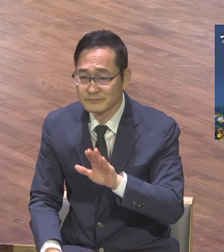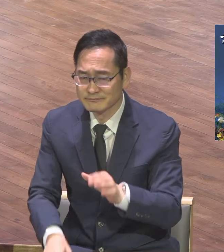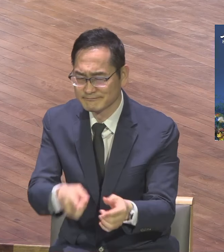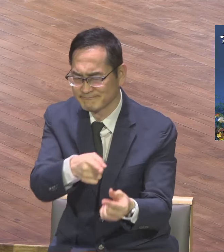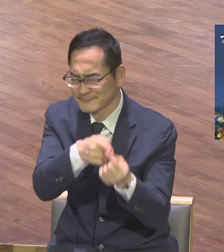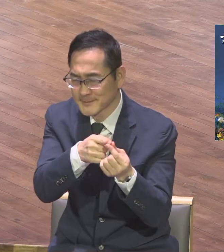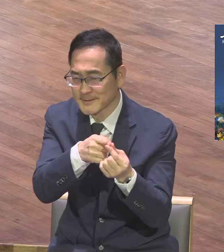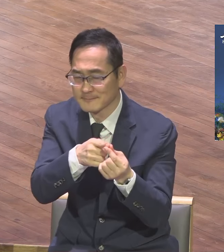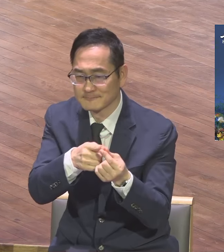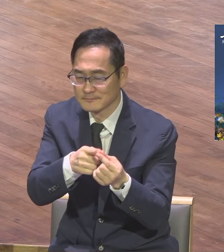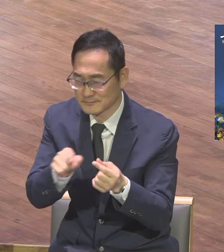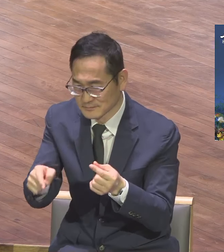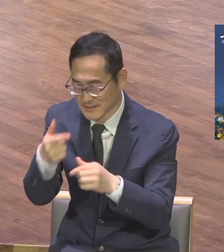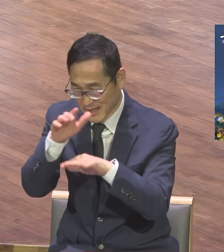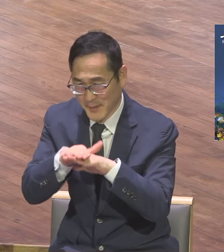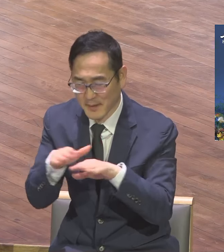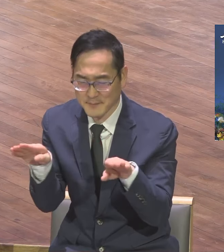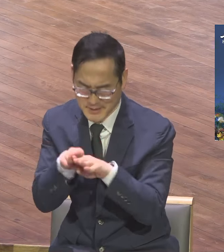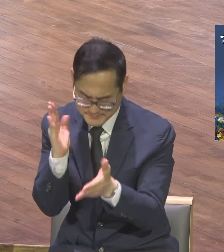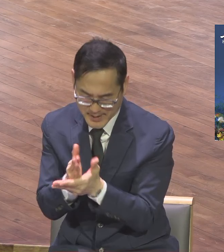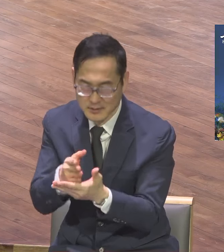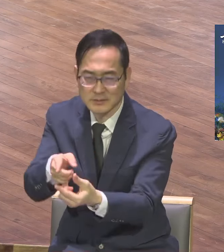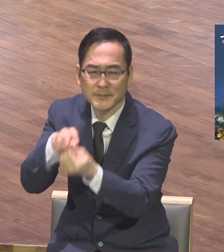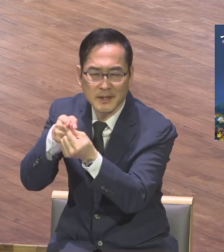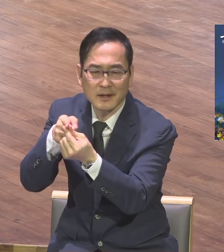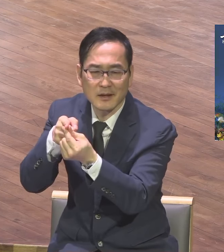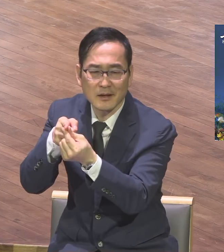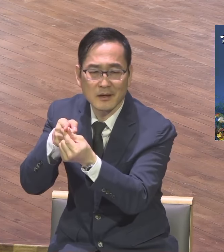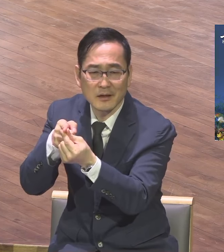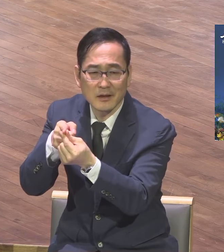삼으라고 강조했습니다. 그 이유가 뭐냐?